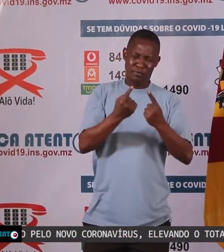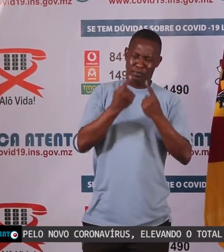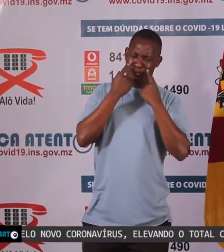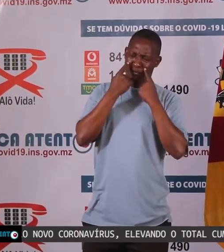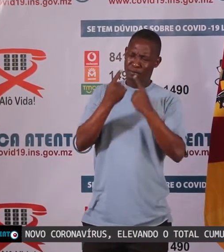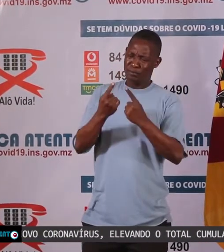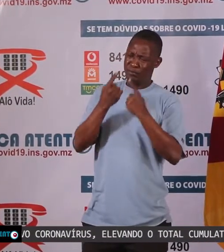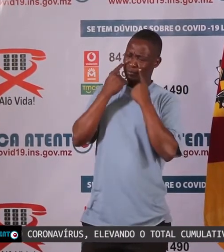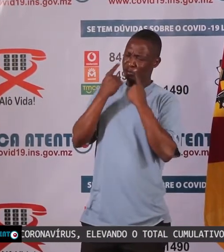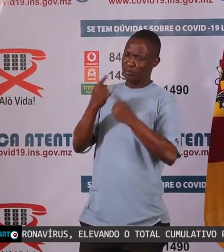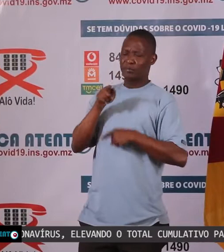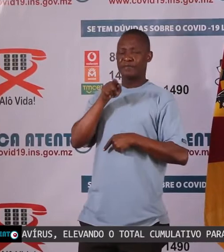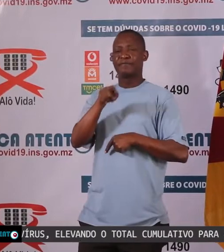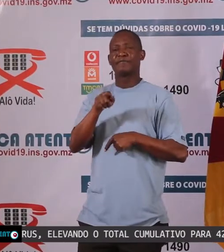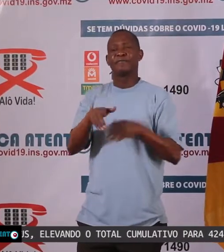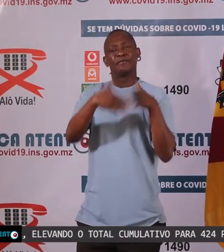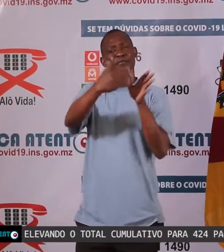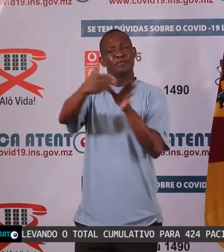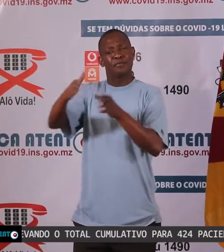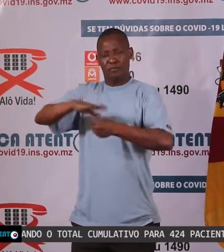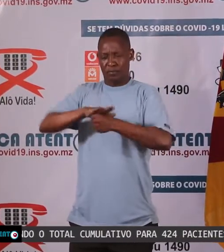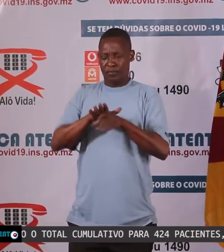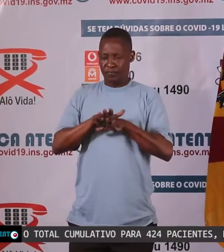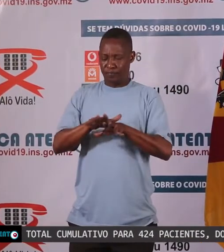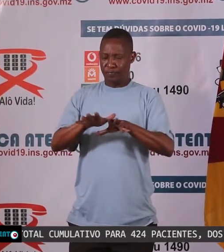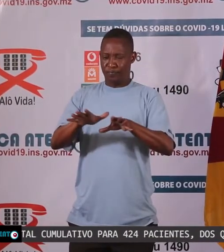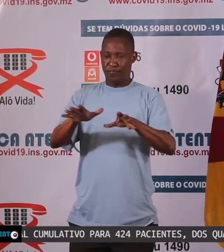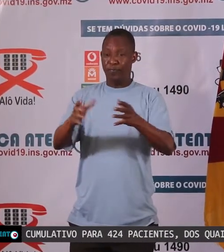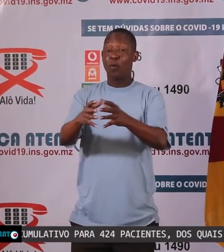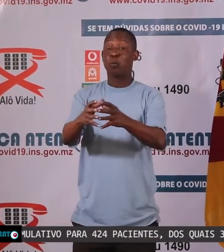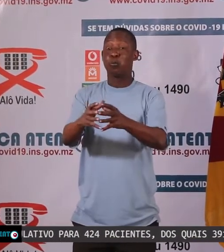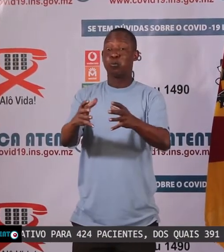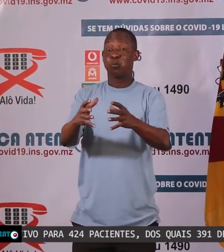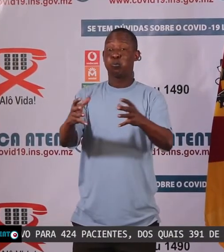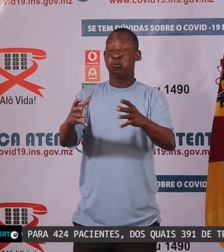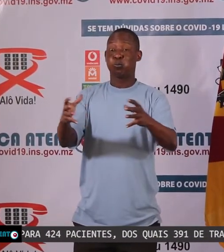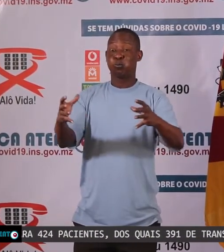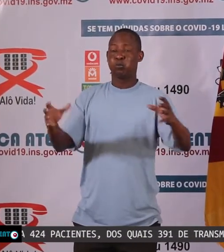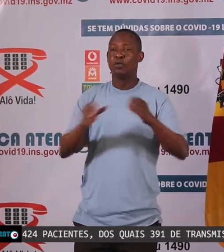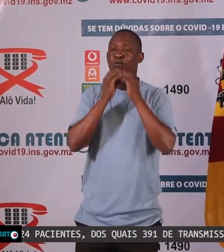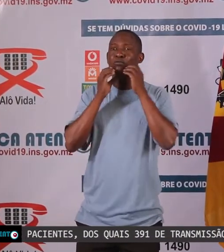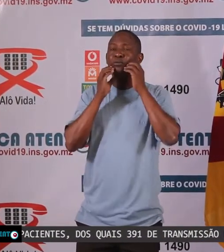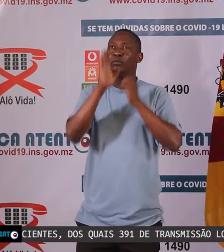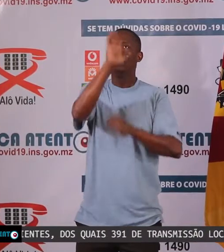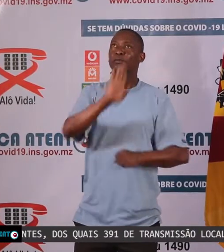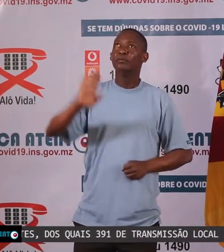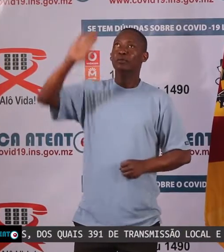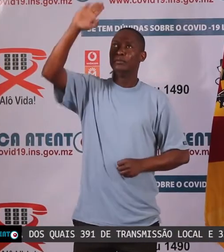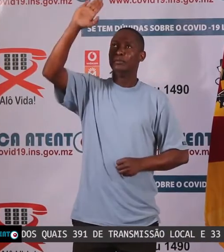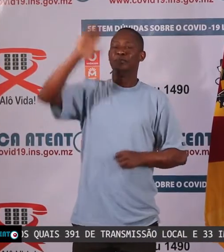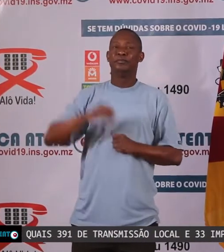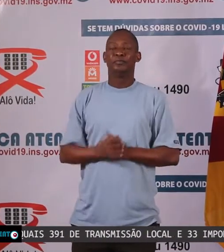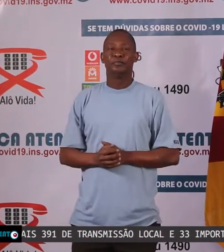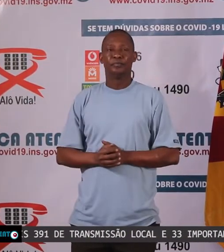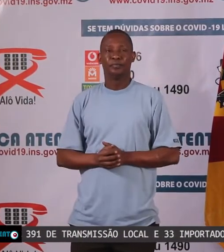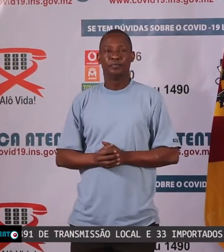número de casos e cadeias de transmissão ao nível do nosso país. A nossa janela